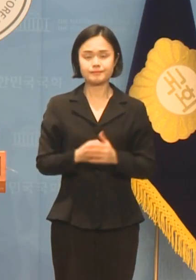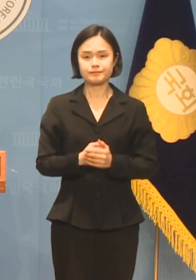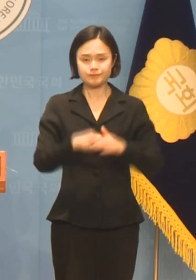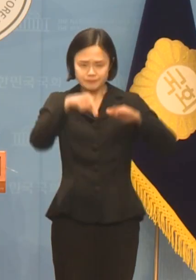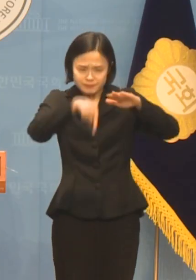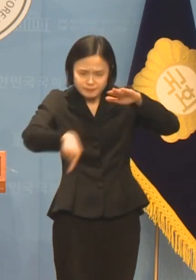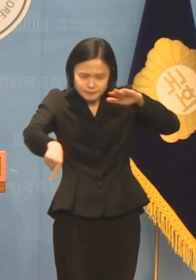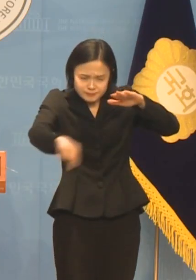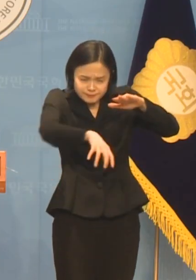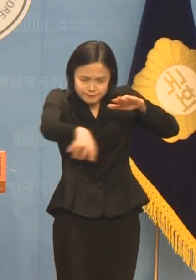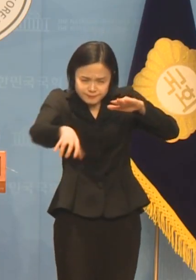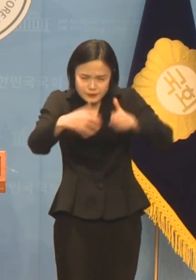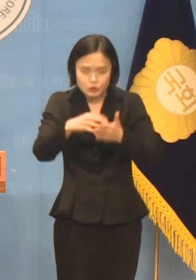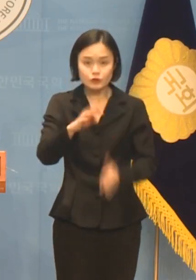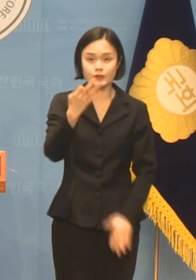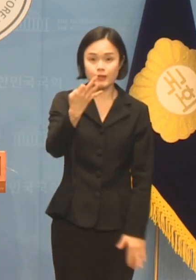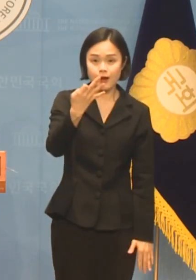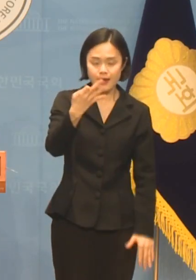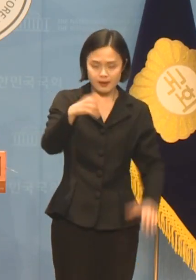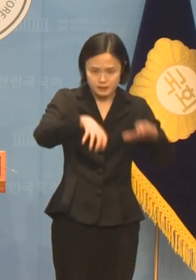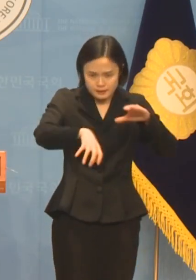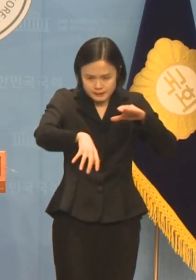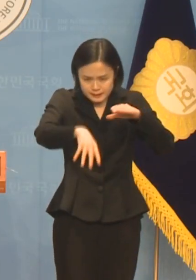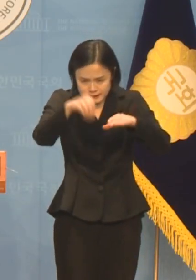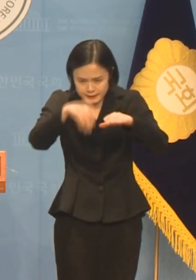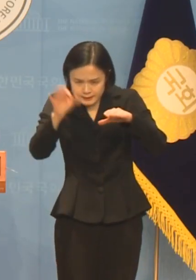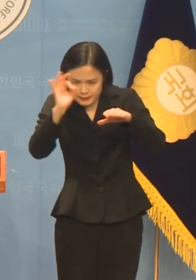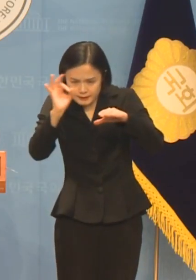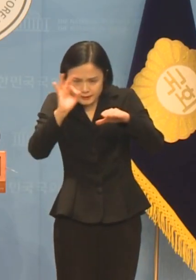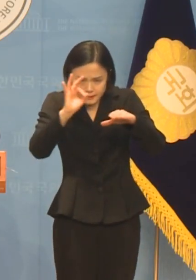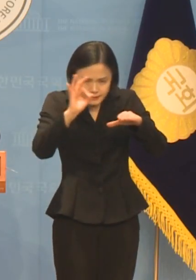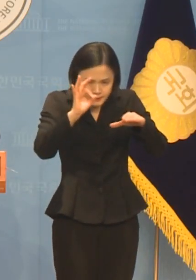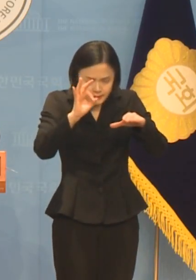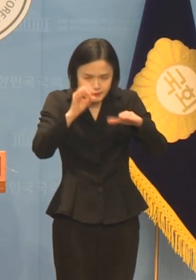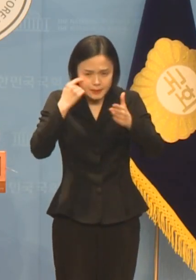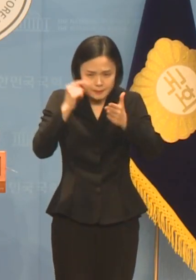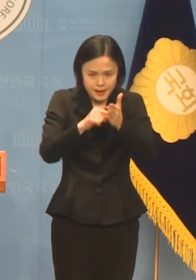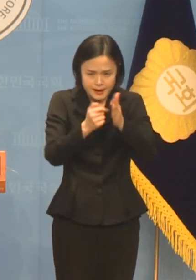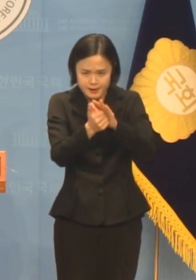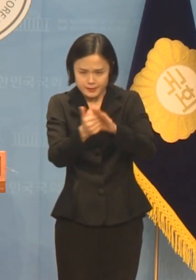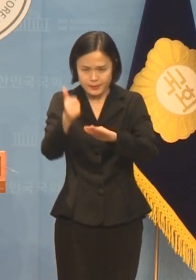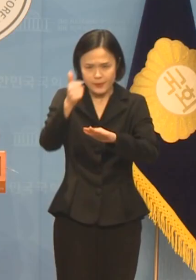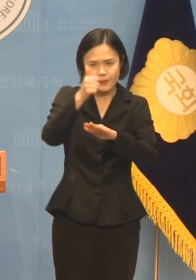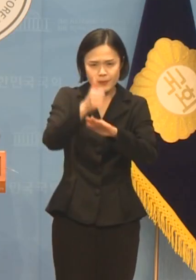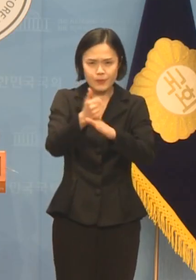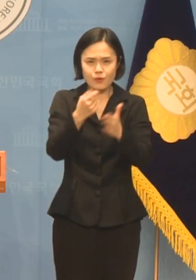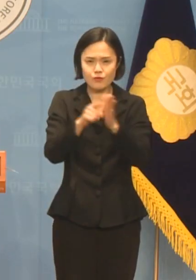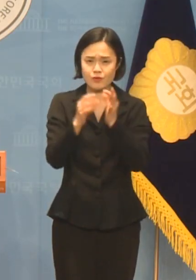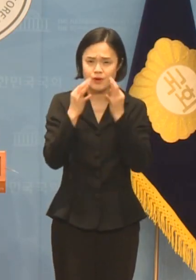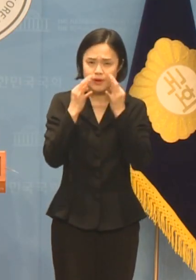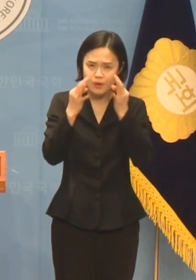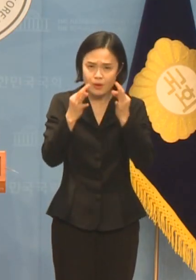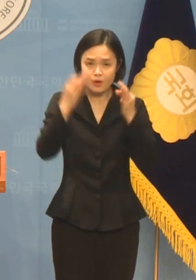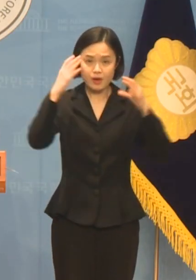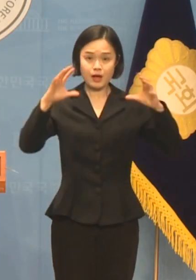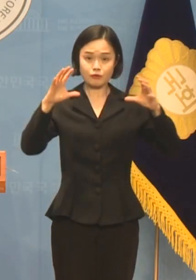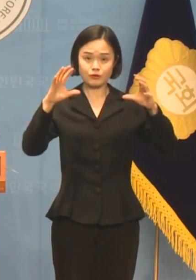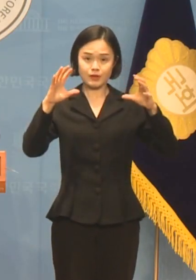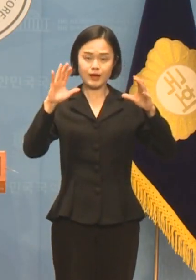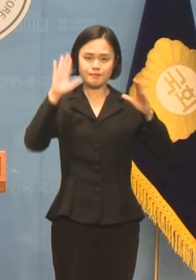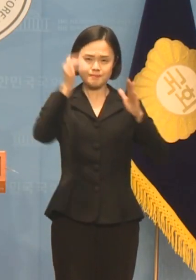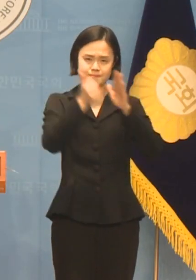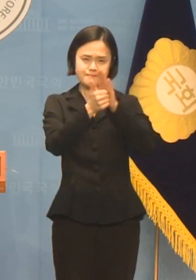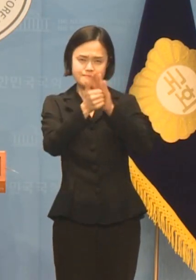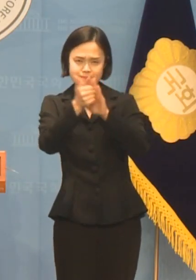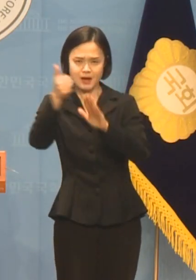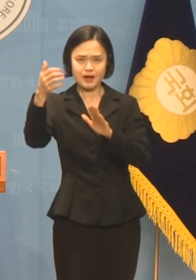후속 탐사를 통해 성공 가능성을 높이고 대한민국 에너지 미래를 설계해야